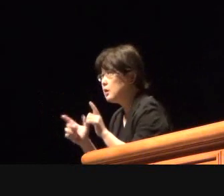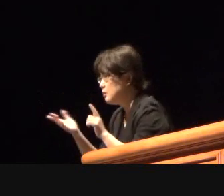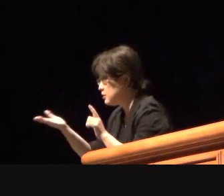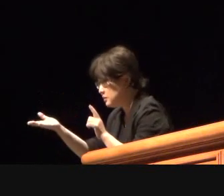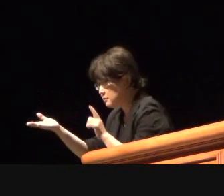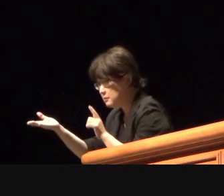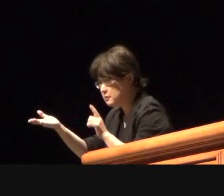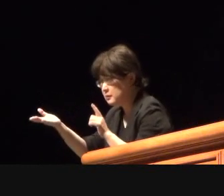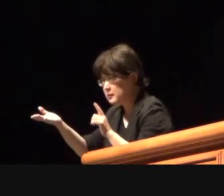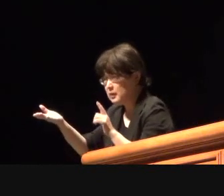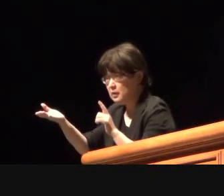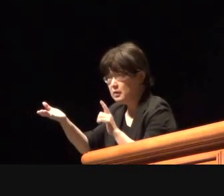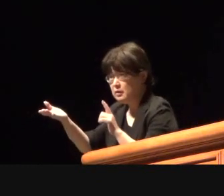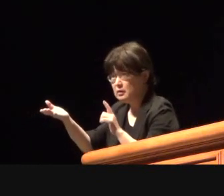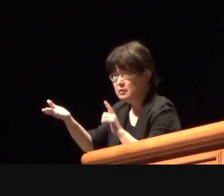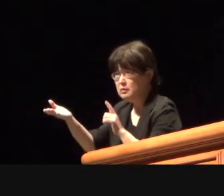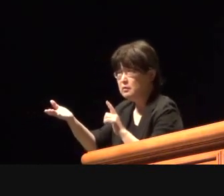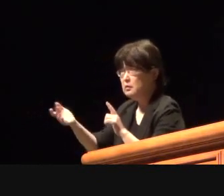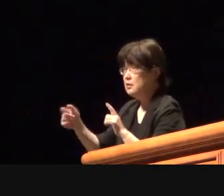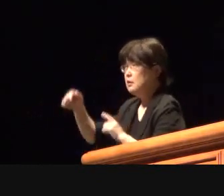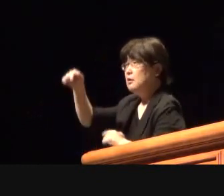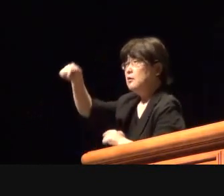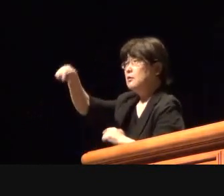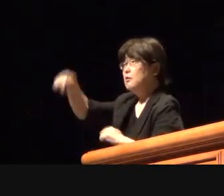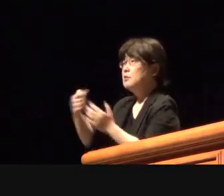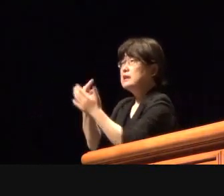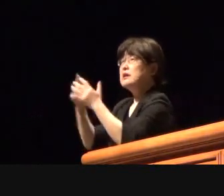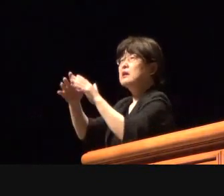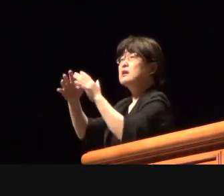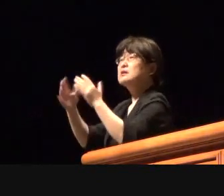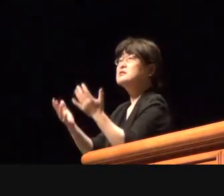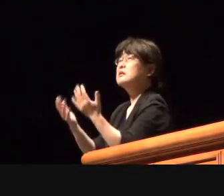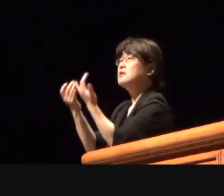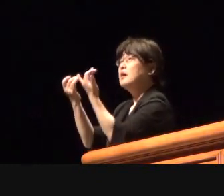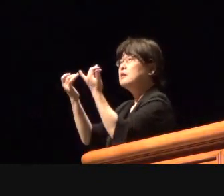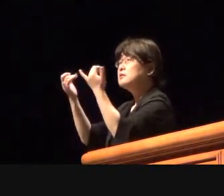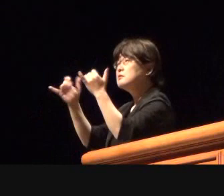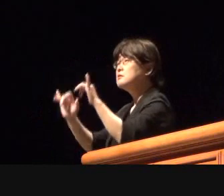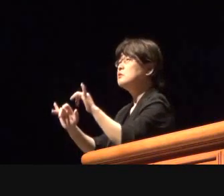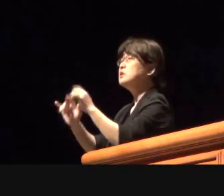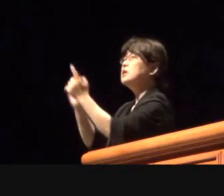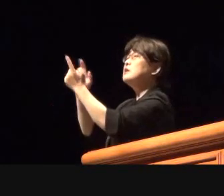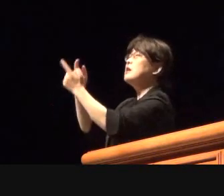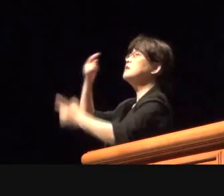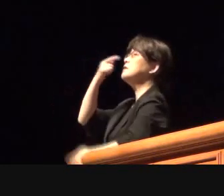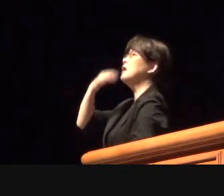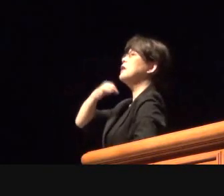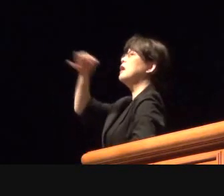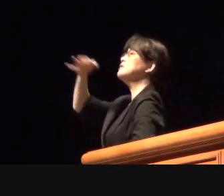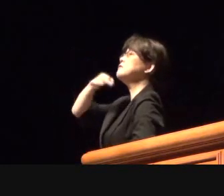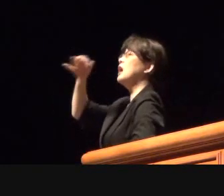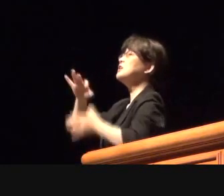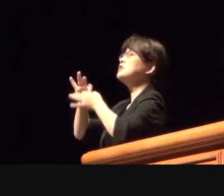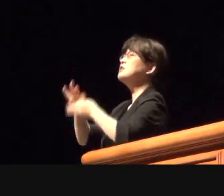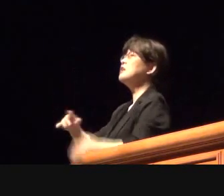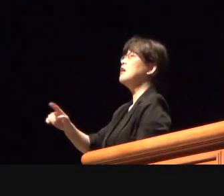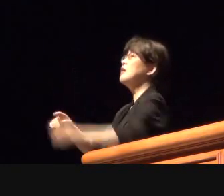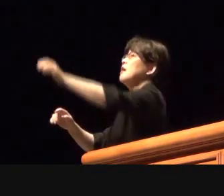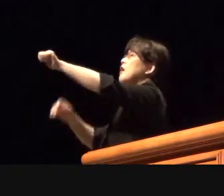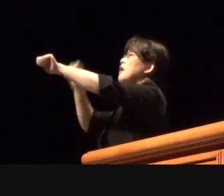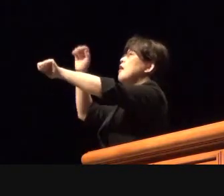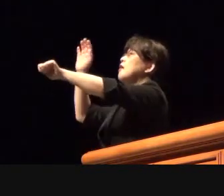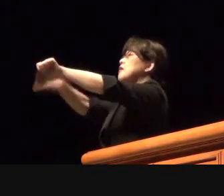ここにいない人にこそ私は声を上げ続けたい、ノックし続けたい、